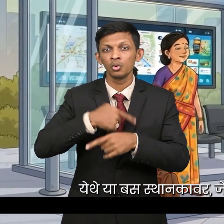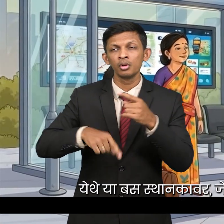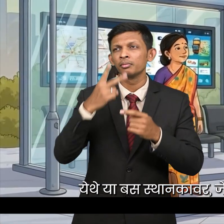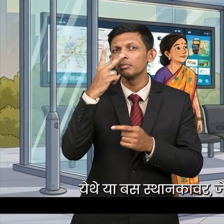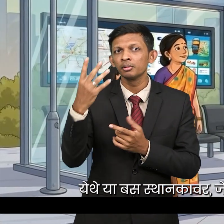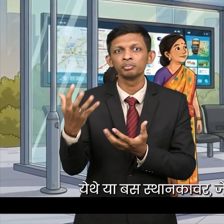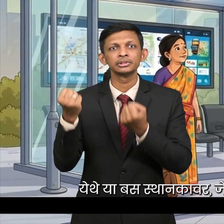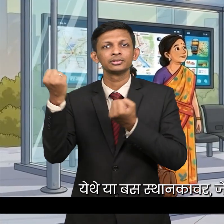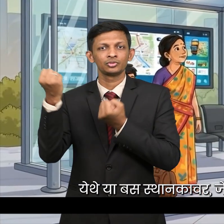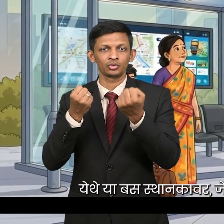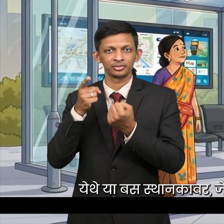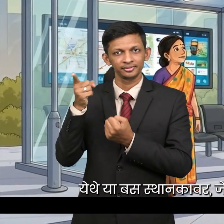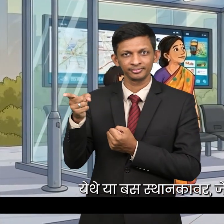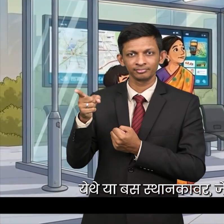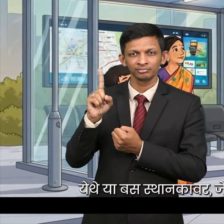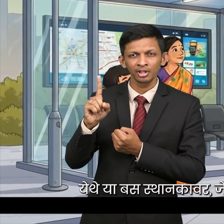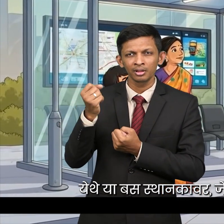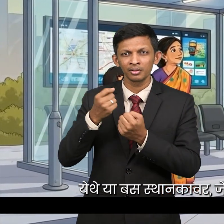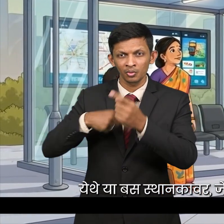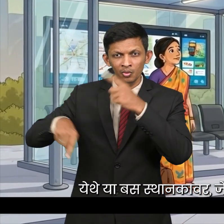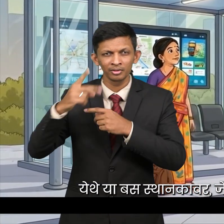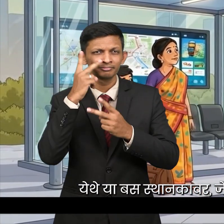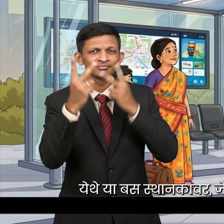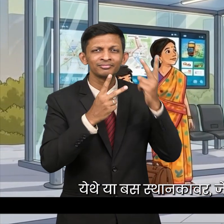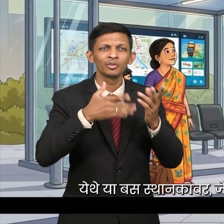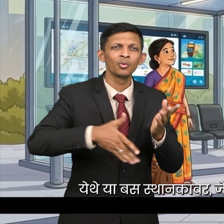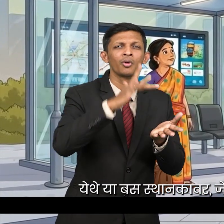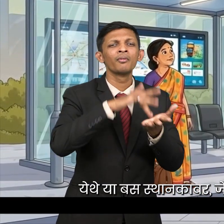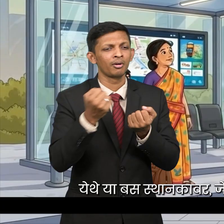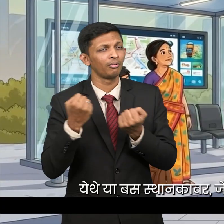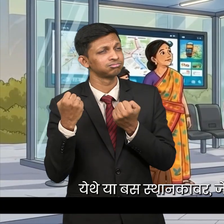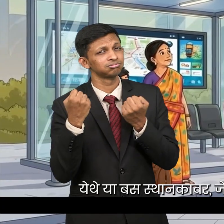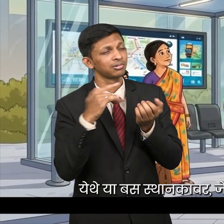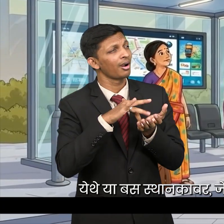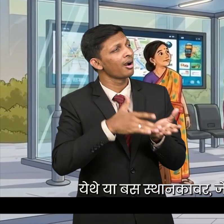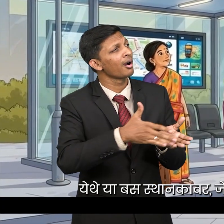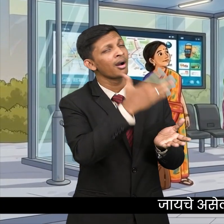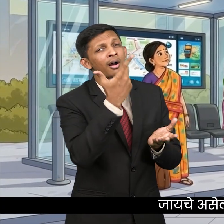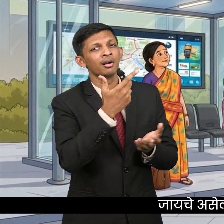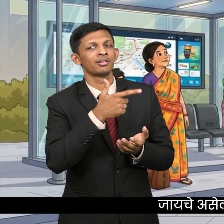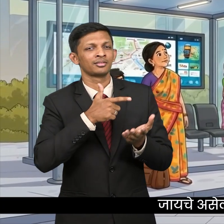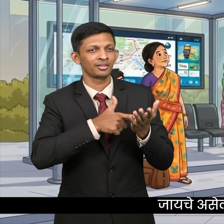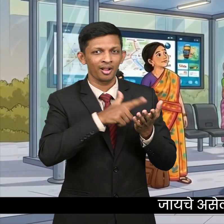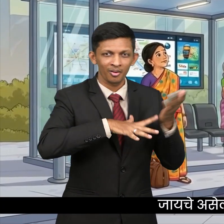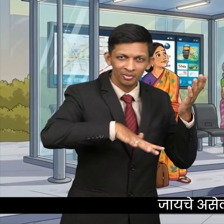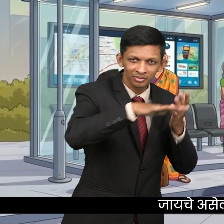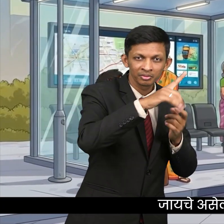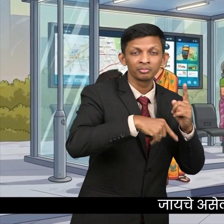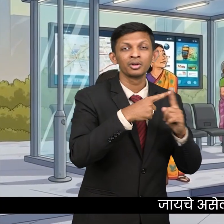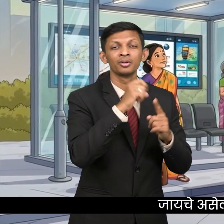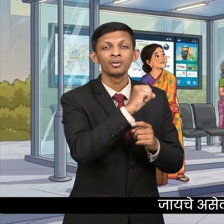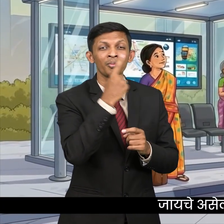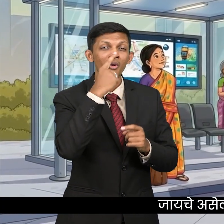येथे या बस स्थानकावर जेव्हा जेव्हा आम्हाला आमच्या आजीच्या गावी घरी जायचे असेल